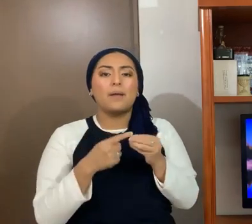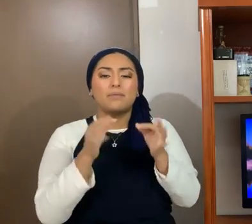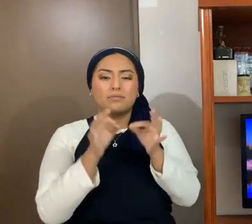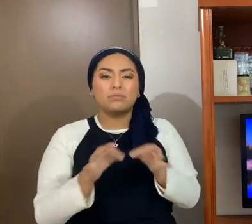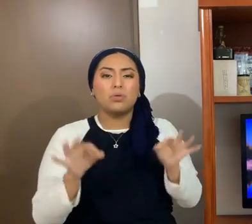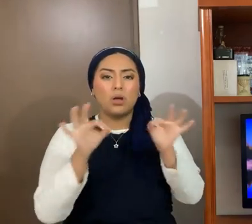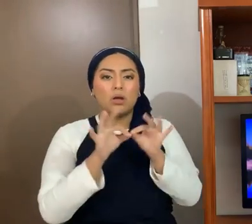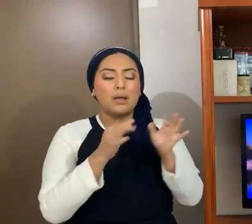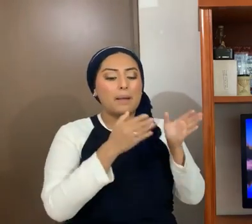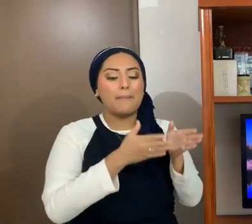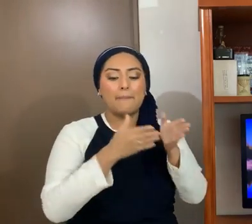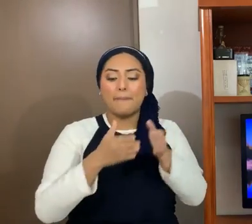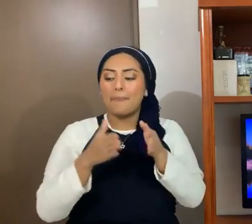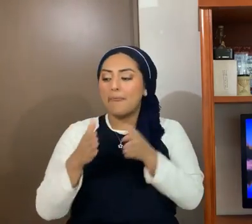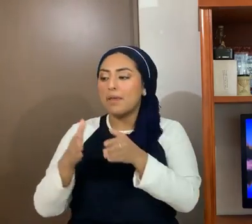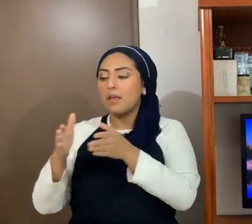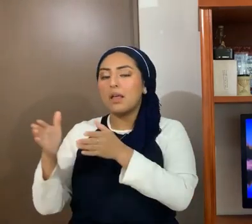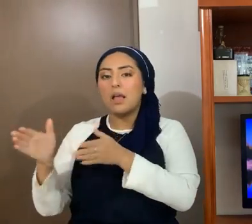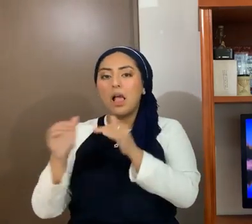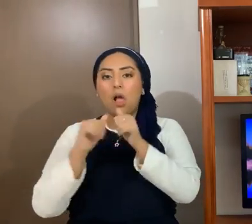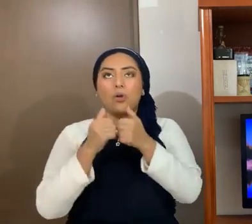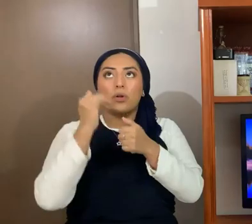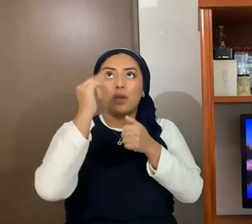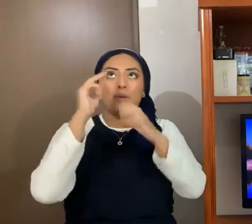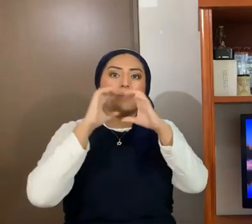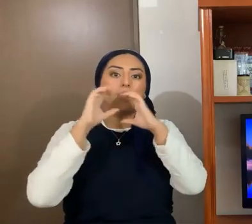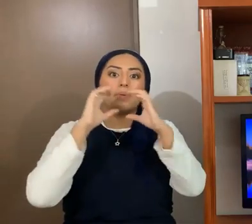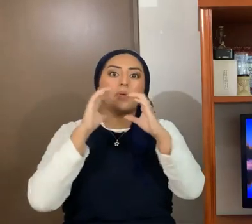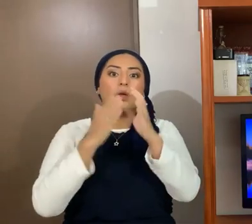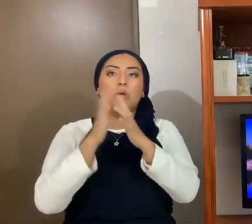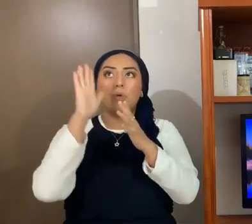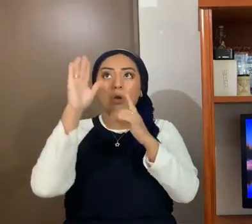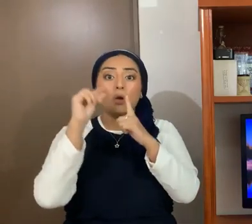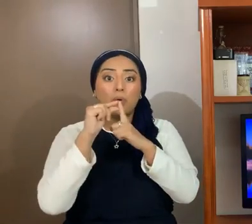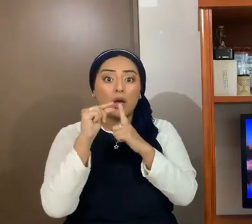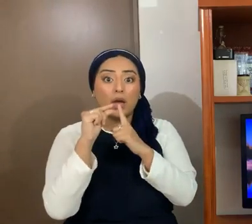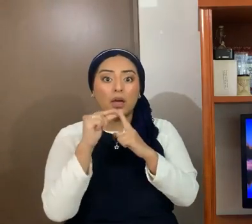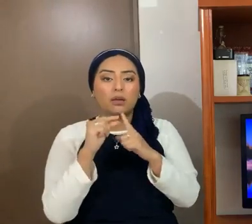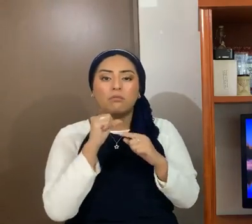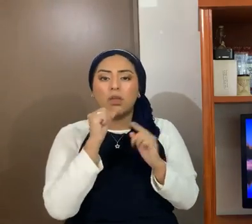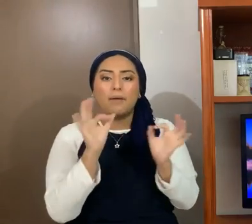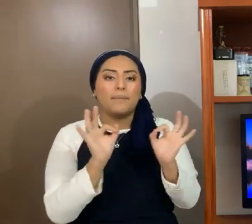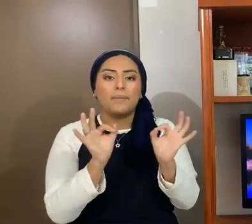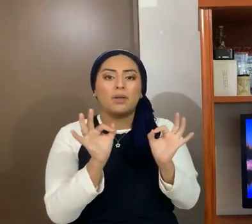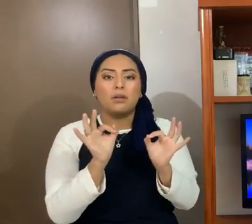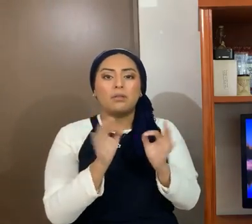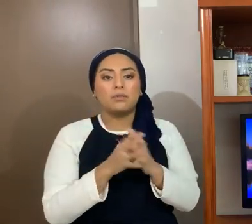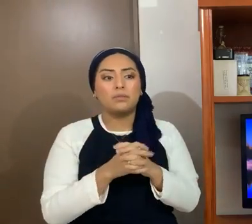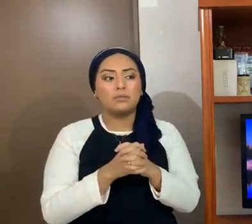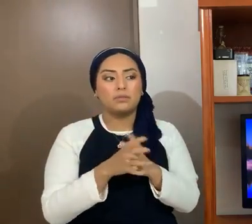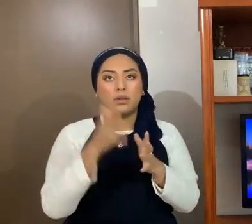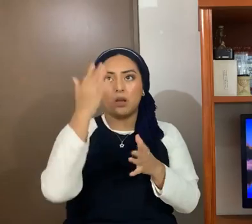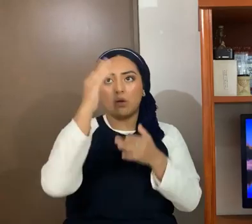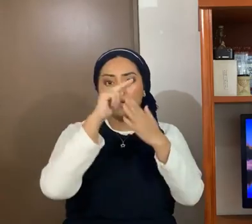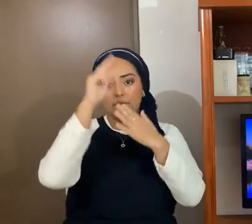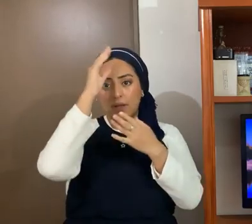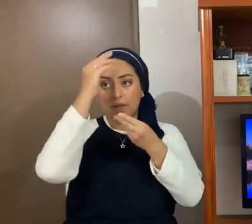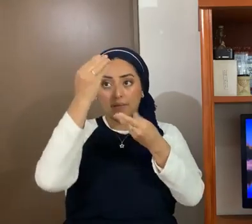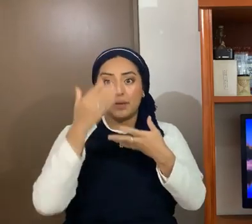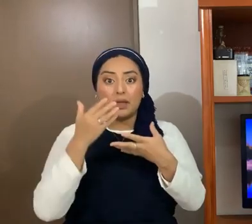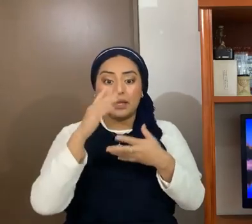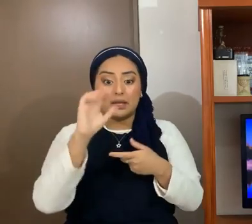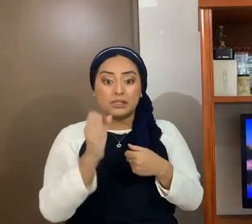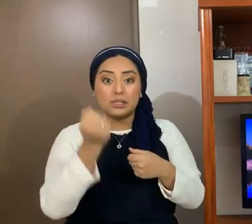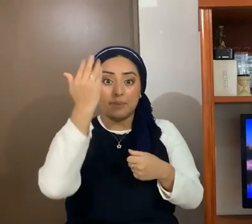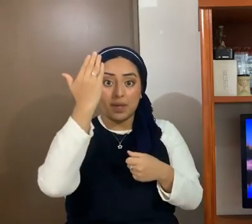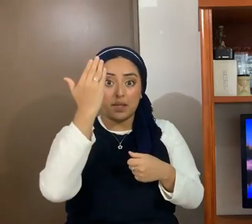importancia del orden, de cómo es que Yahweh nos habla a través de su palabra. No es casualidad que el Eterno nos diga